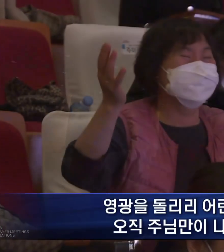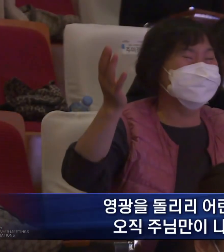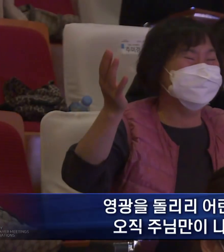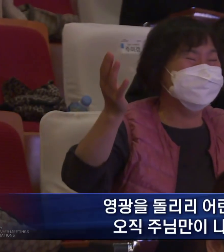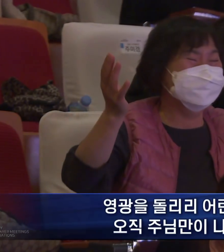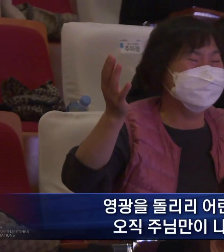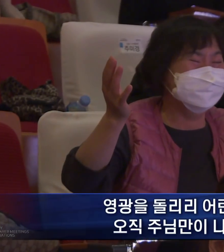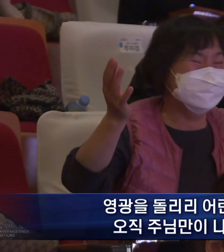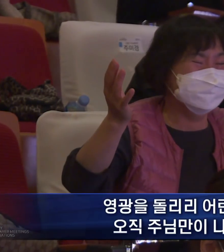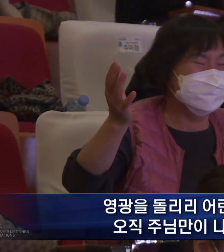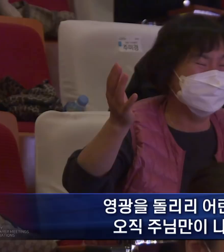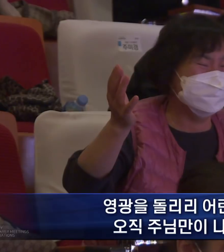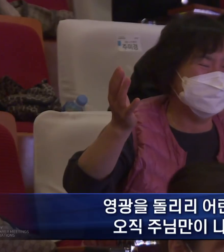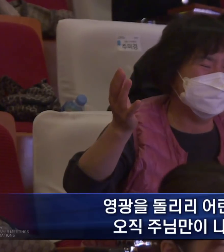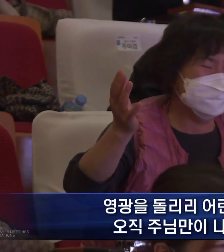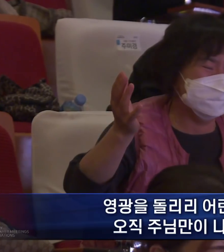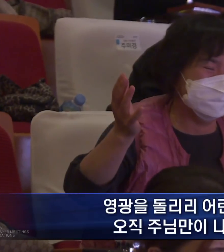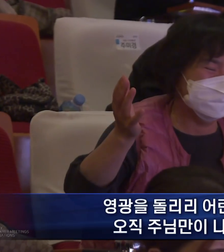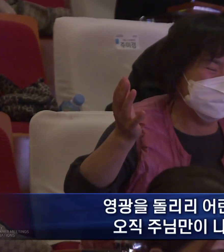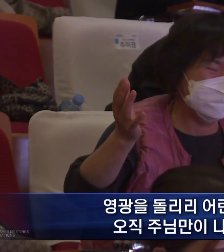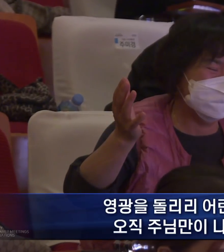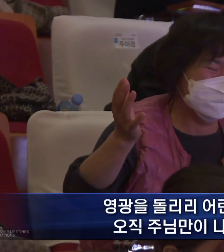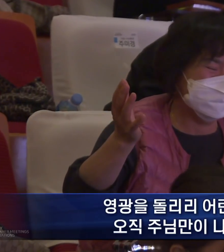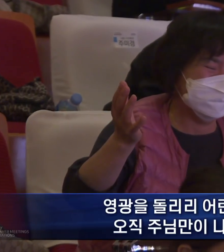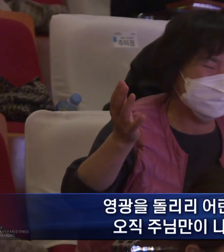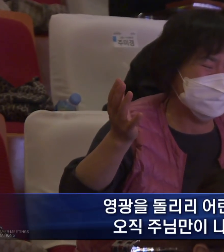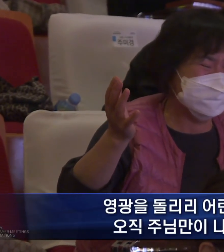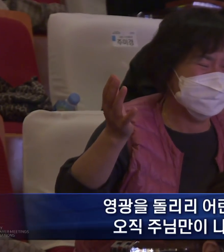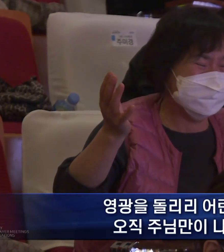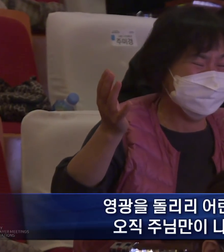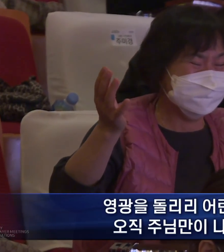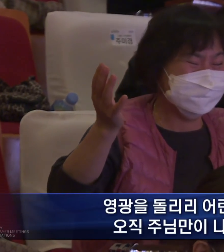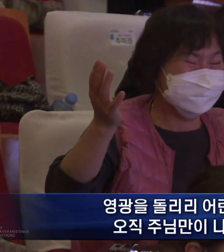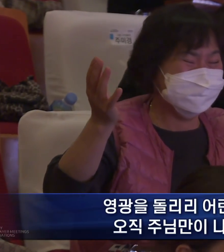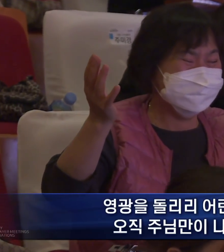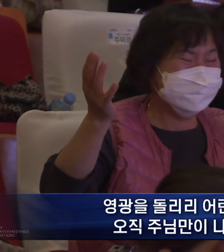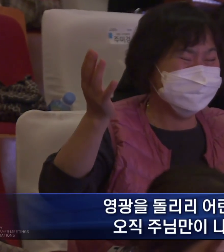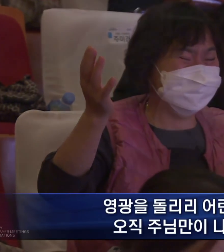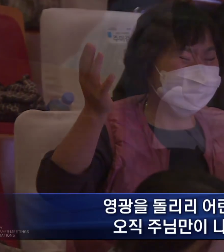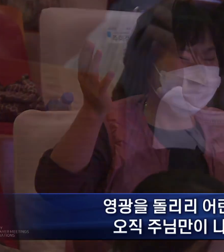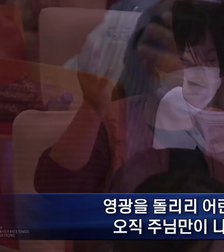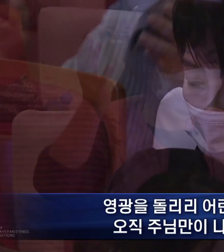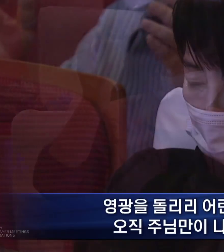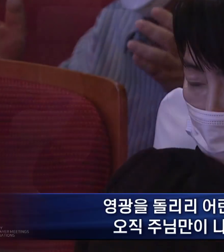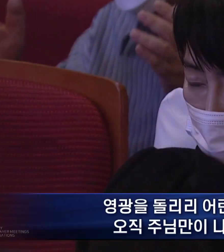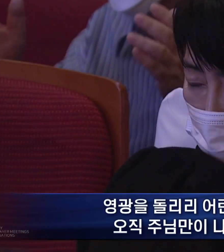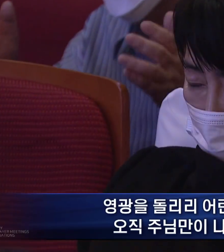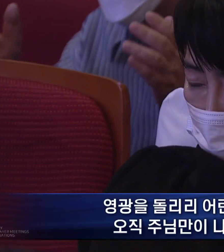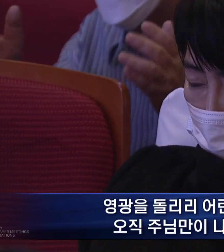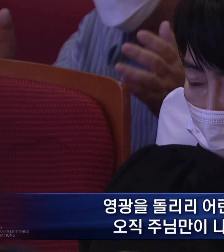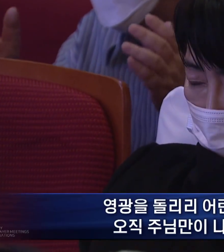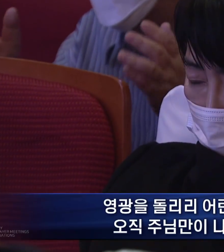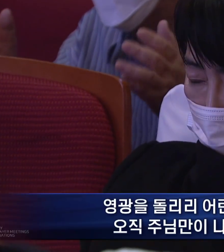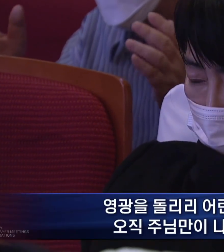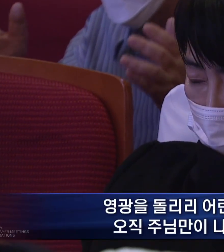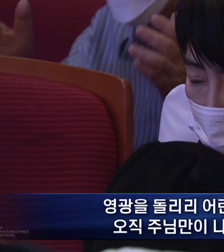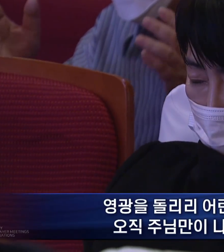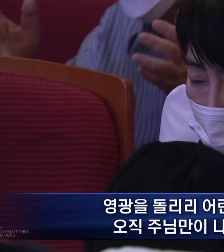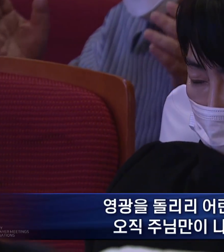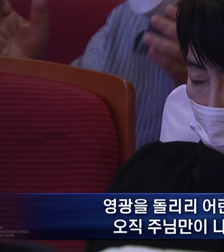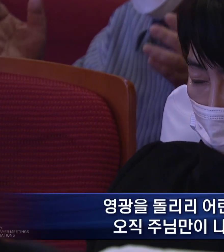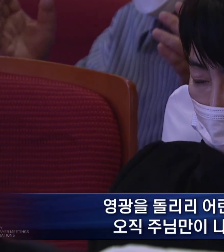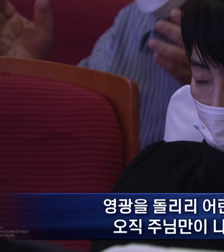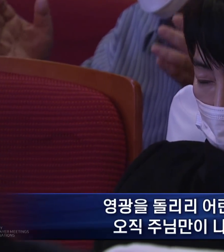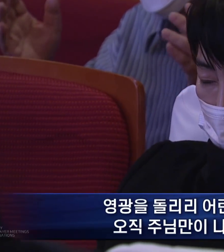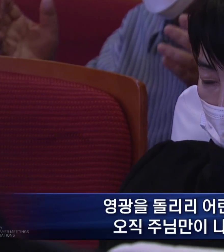하나님, 셋째도 하나님이 되어야 됩니다. 첫째는 하나님이지만 둘째는 돈이고 셋째는 교육과 신도인 우상을 섬기는 사람들이